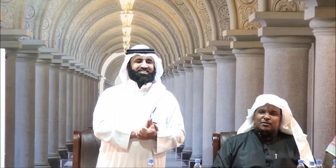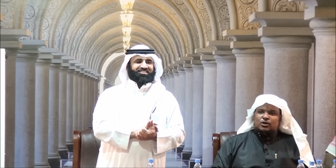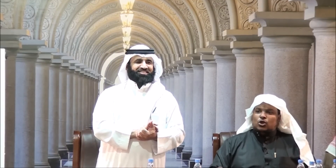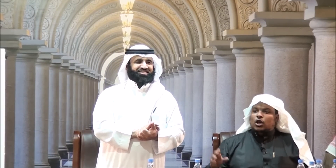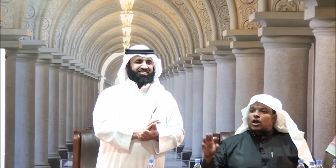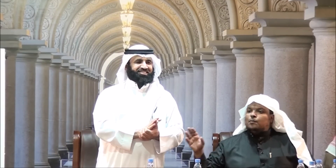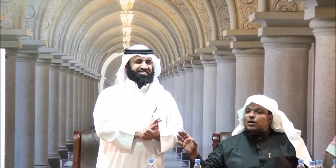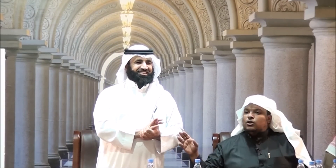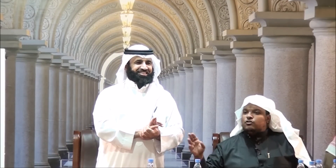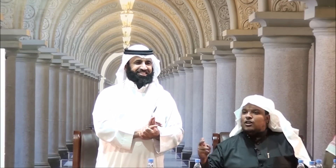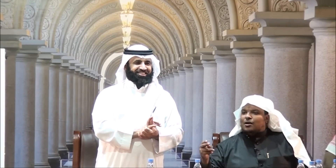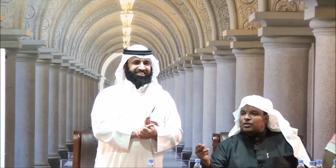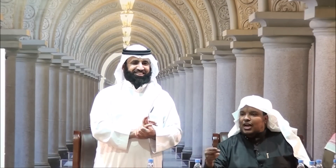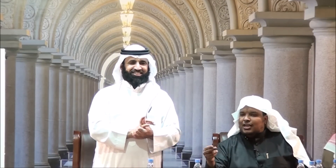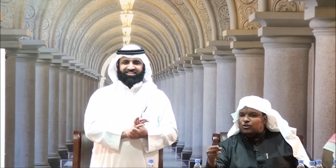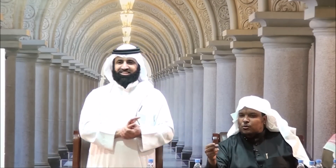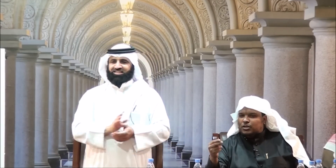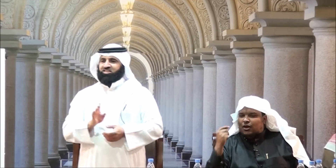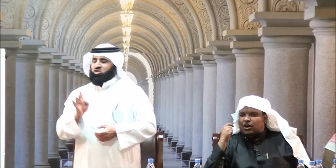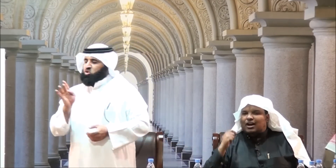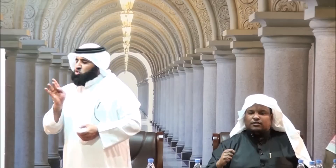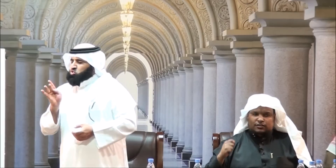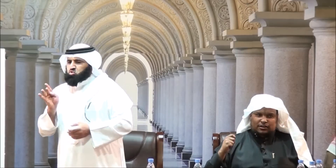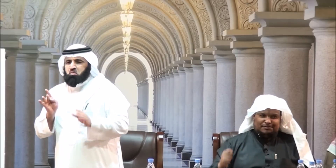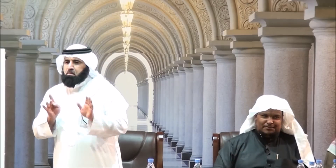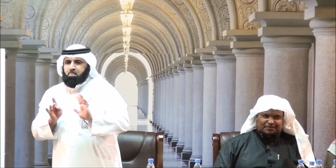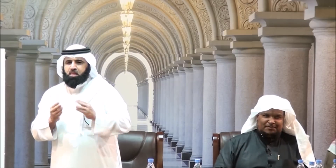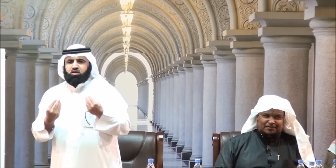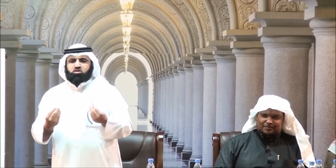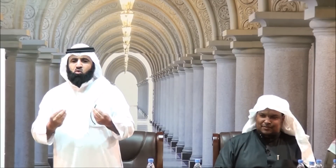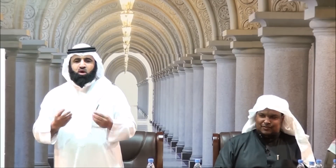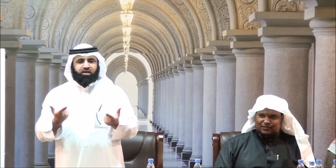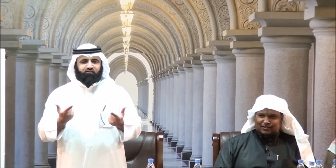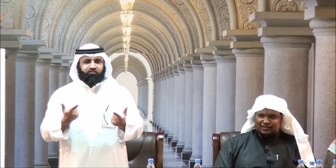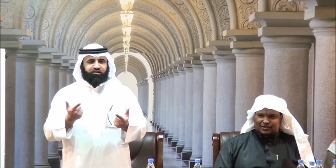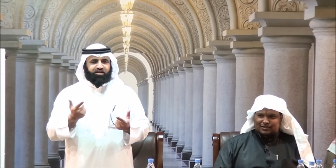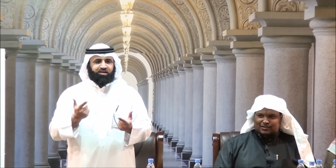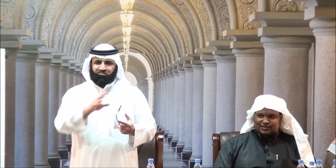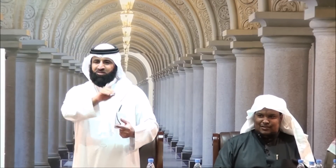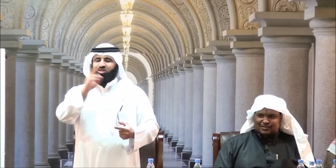آمين. أما العزاب دعيت لهم دعوة خاصة.